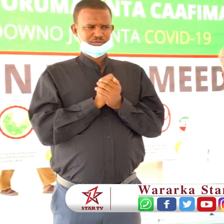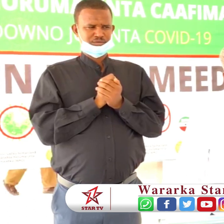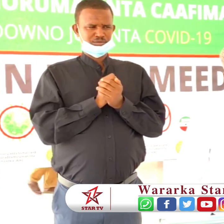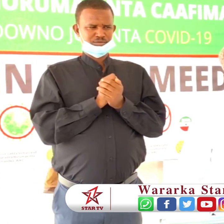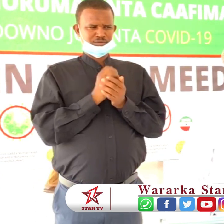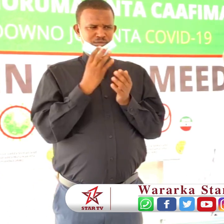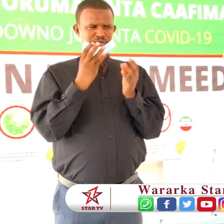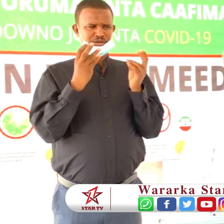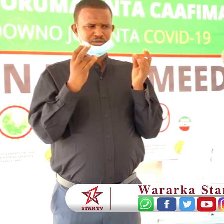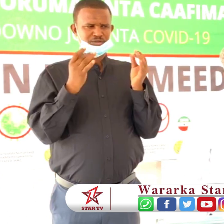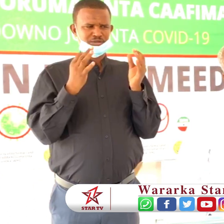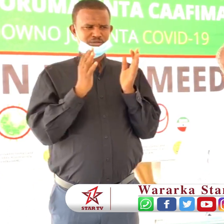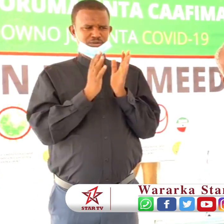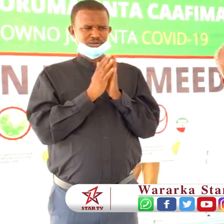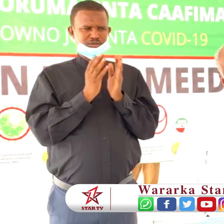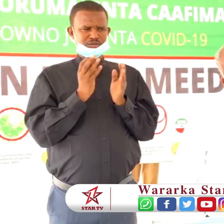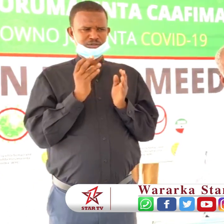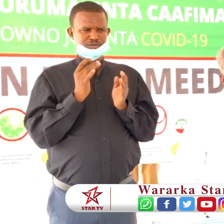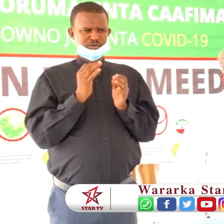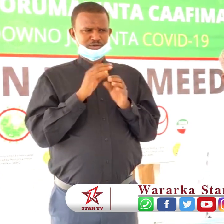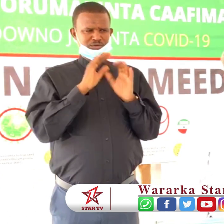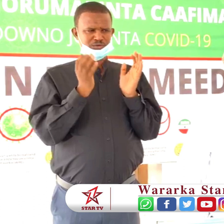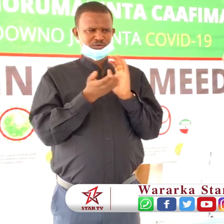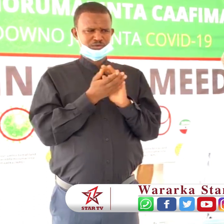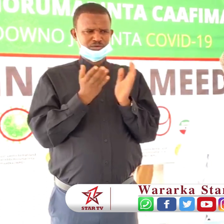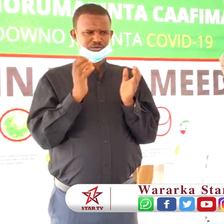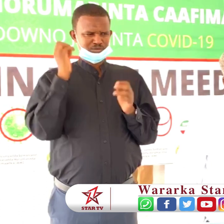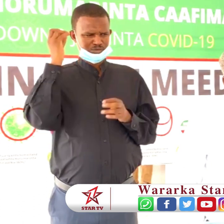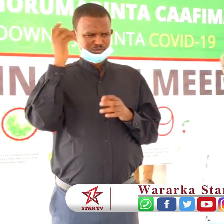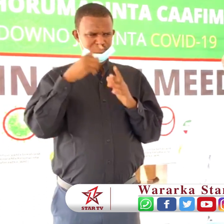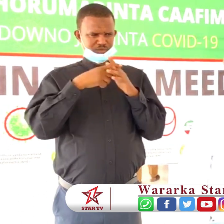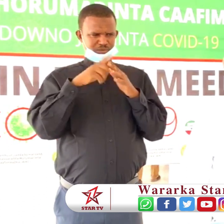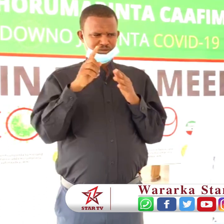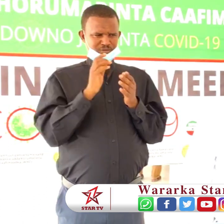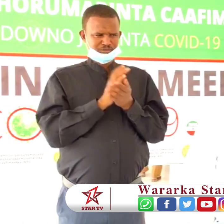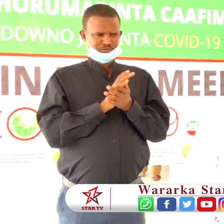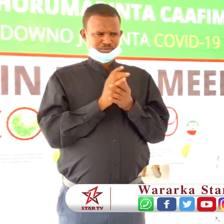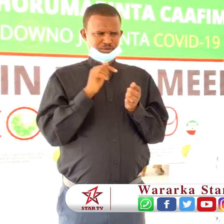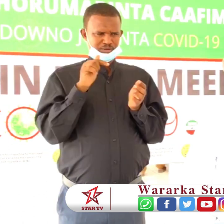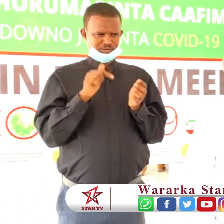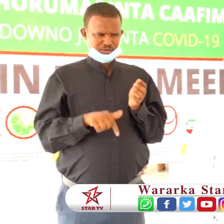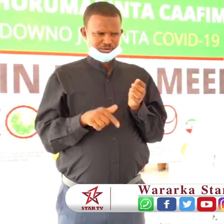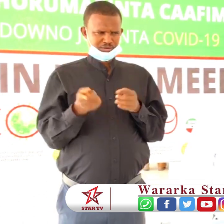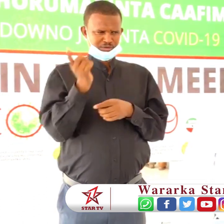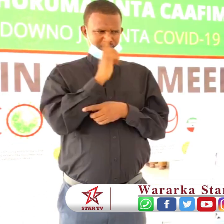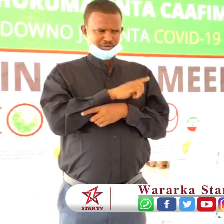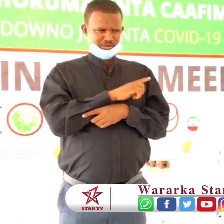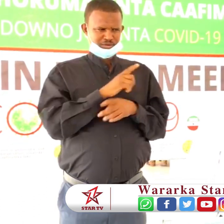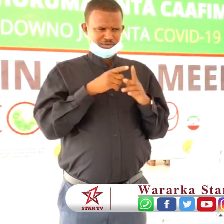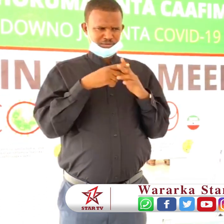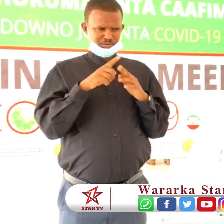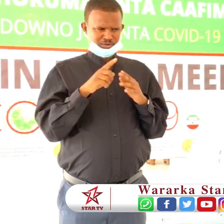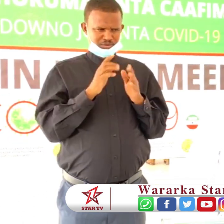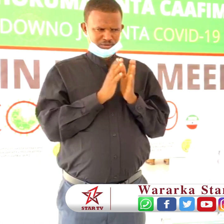tirada guud ee laga bilaabo marka cudurkaasi uu bilaabmay ilaa maanta inta u dhibatay, inta